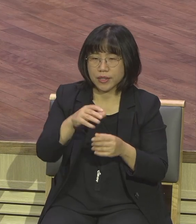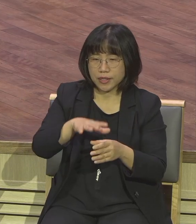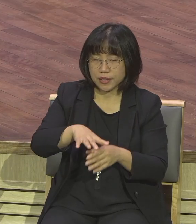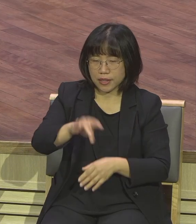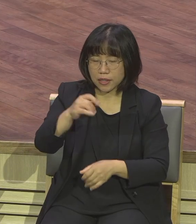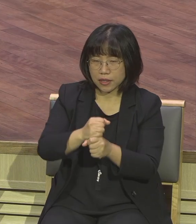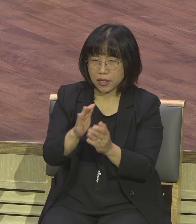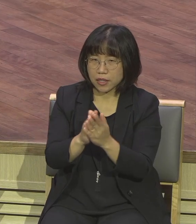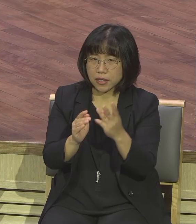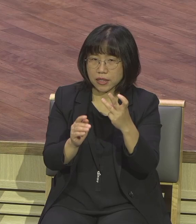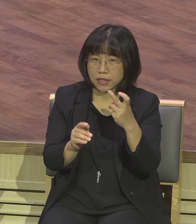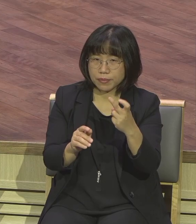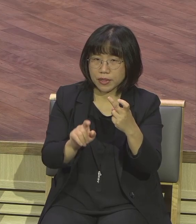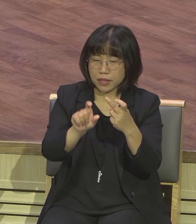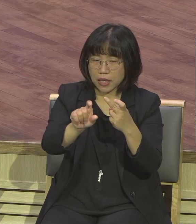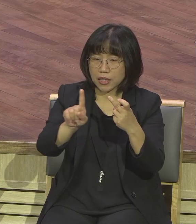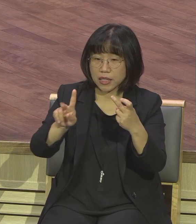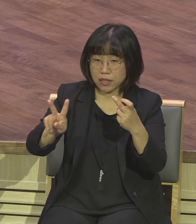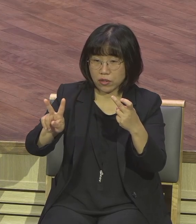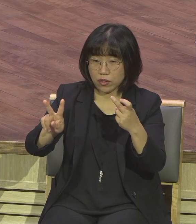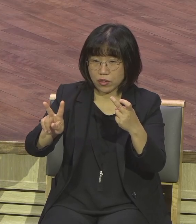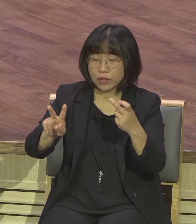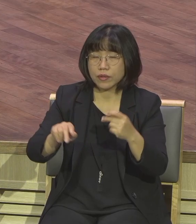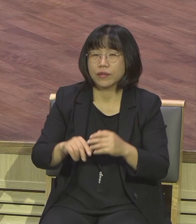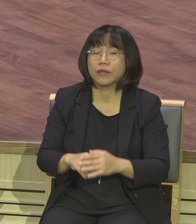12장 2절입니다.